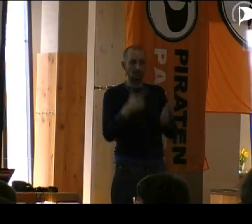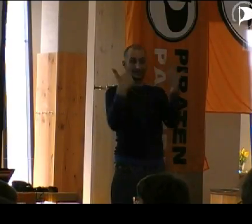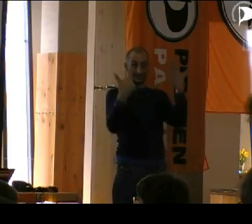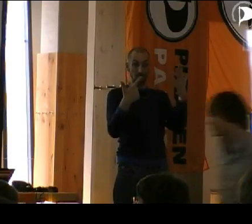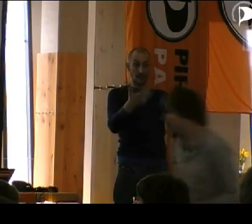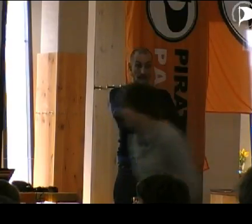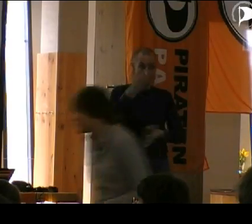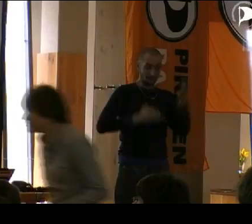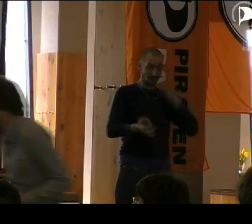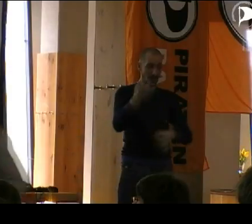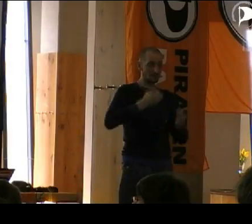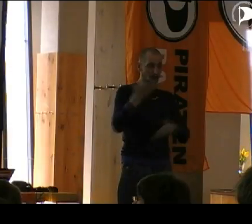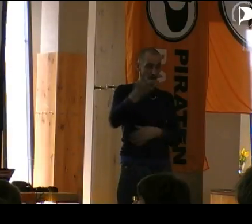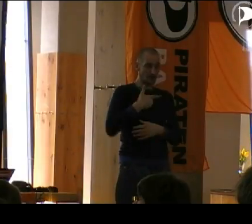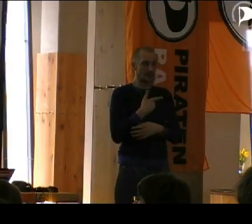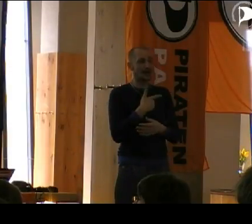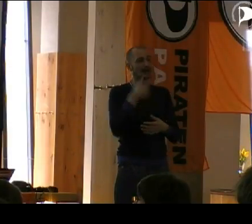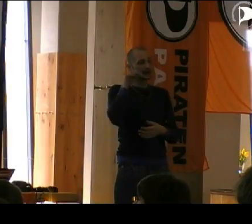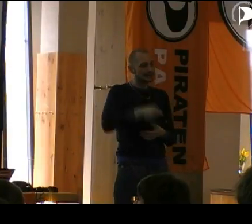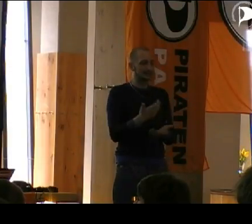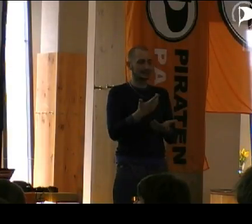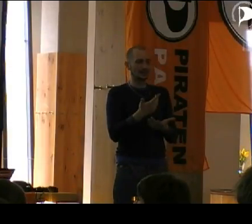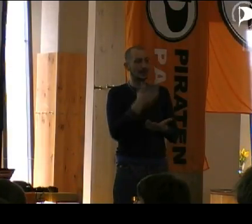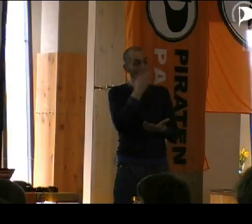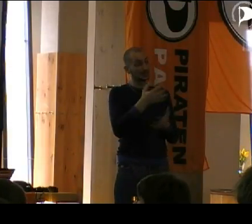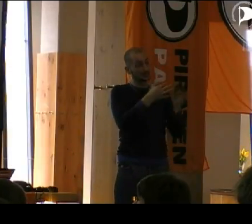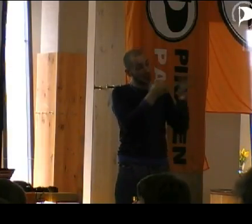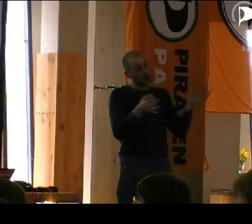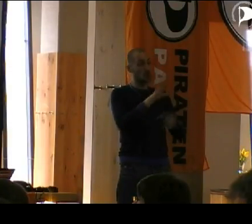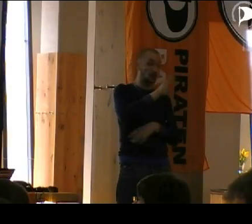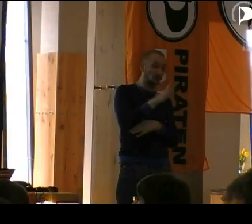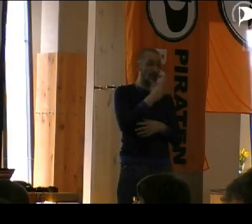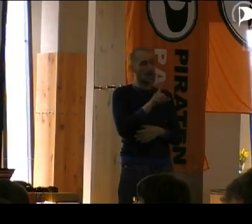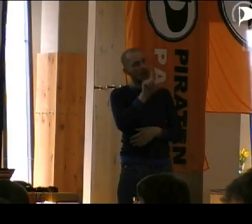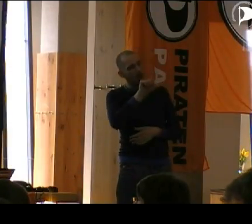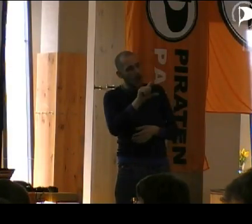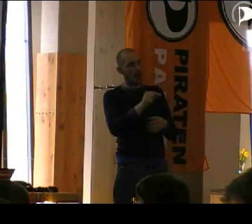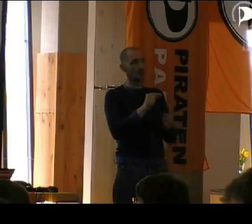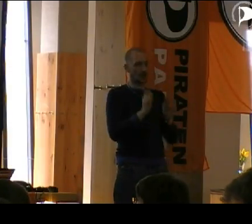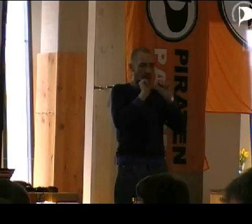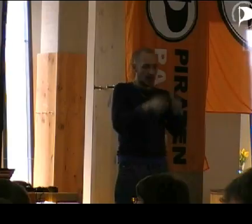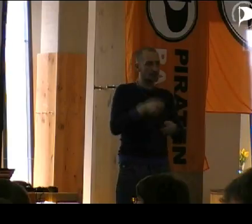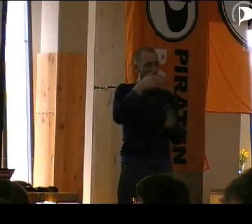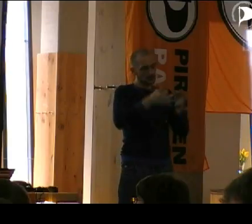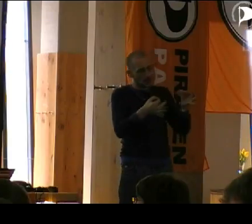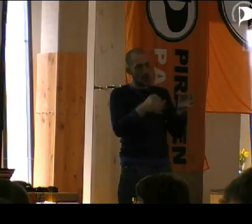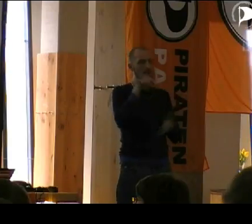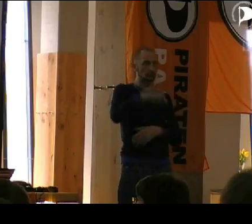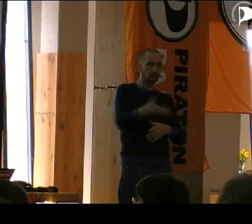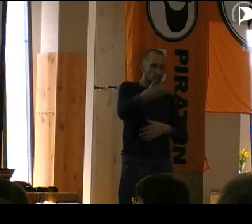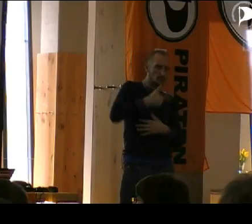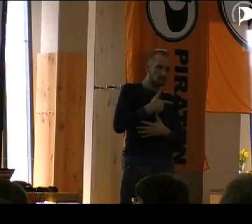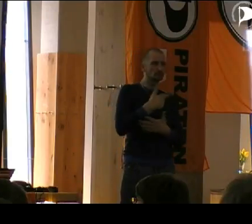das heißt das sind weil das auf den tag gerechnet müssten das knapp elf anfragen sagt ihr diesen zeiten ist bei uns angekommen sind